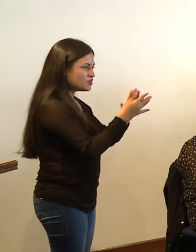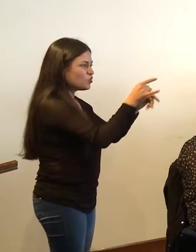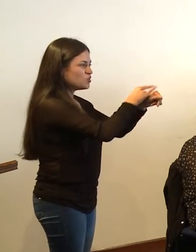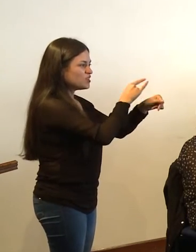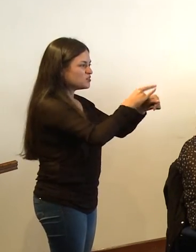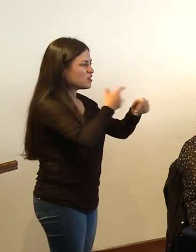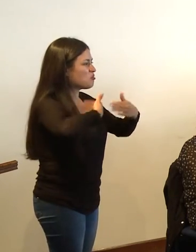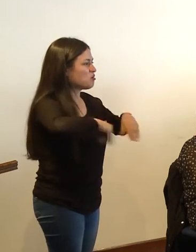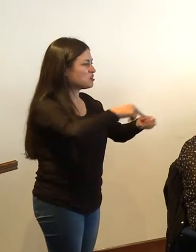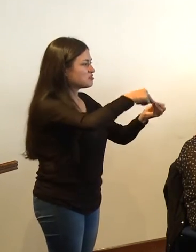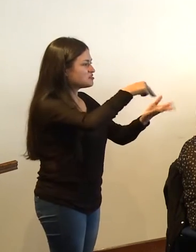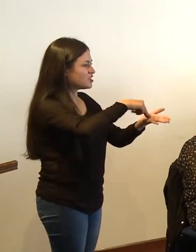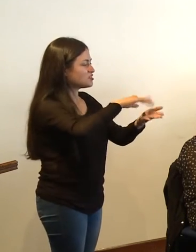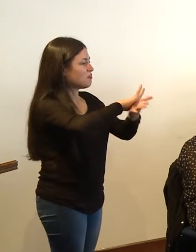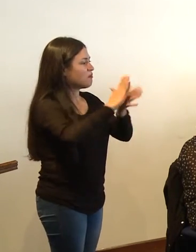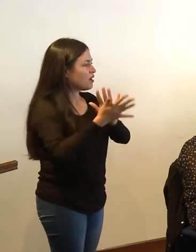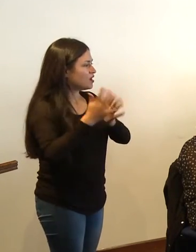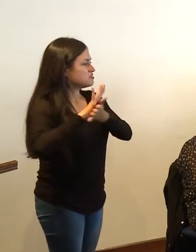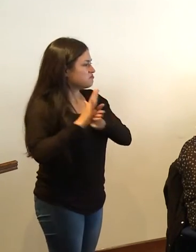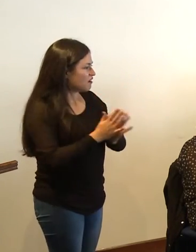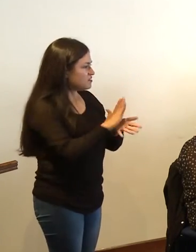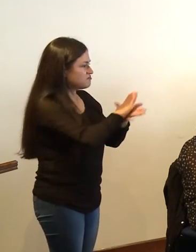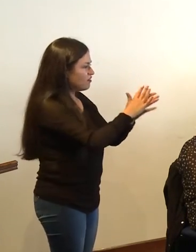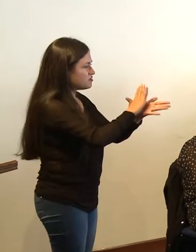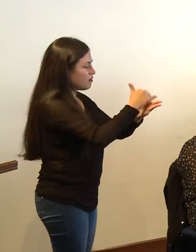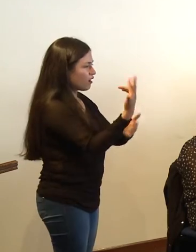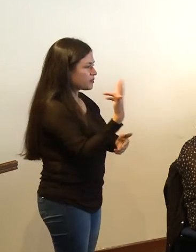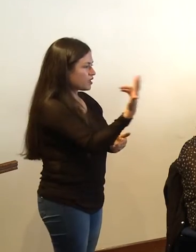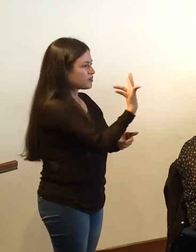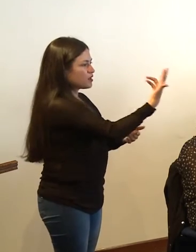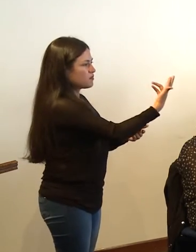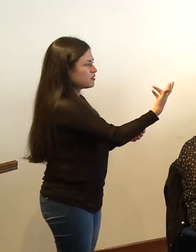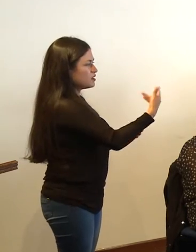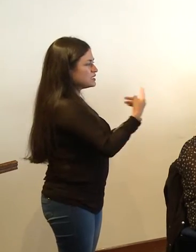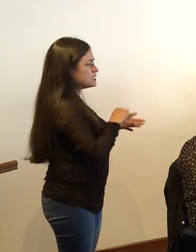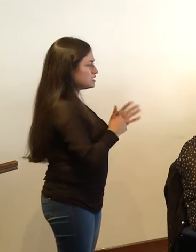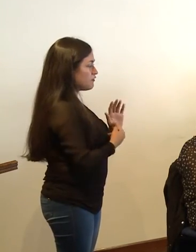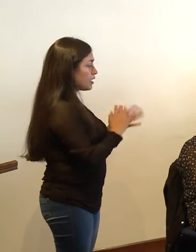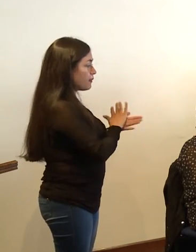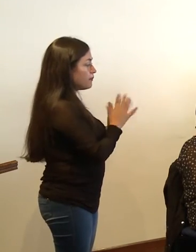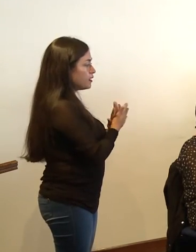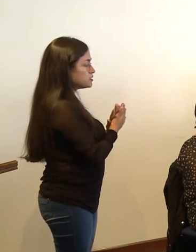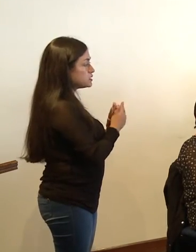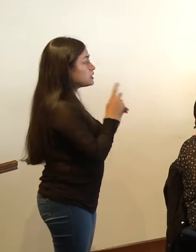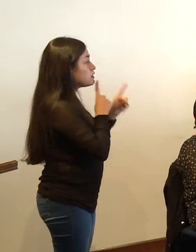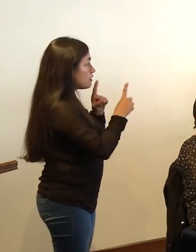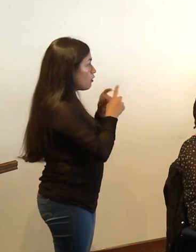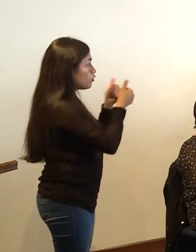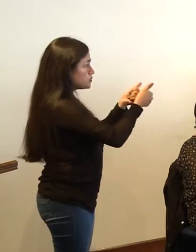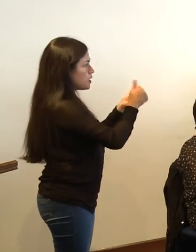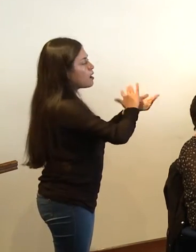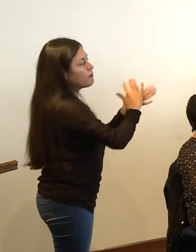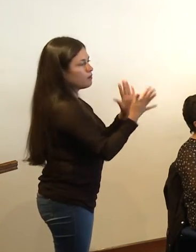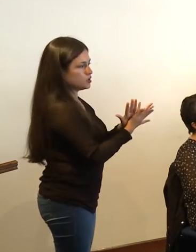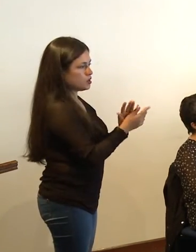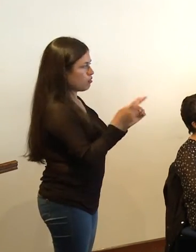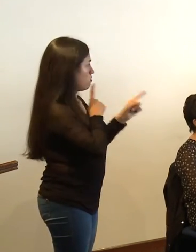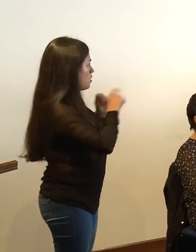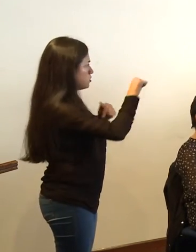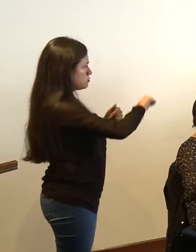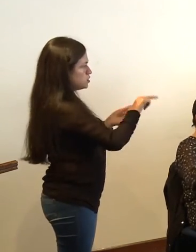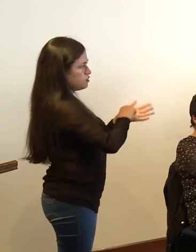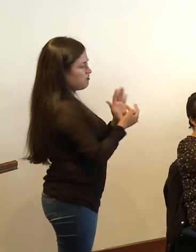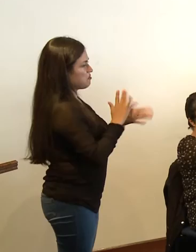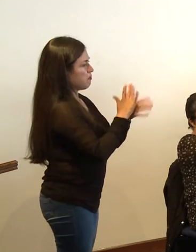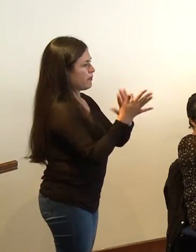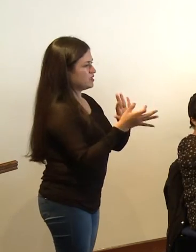de asociarla o limitarla solamente a los resultados mágicos que saldrían de la firma de un